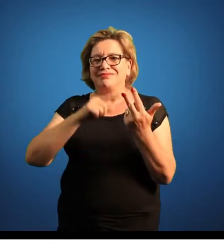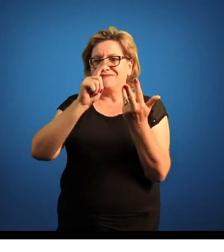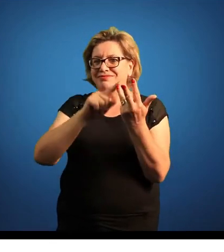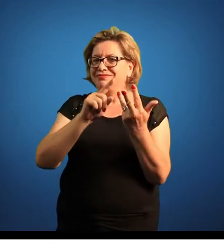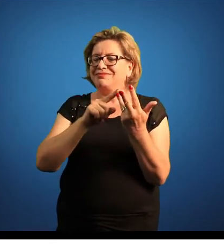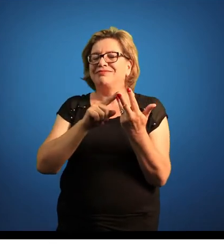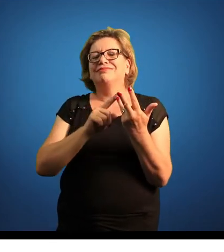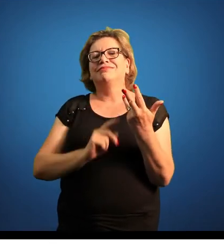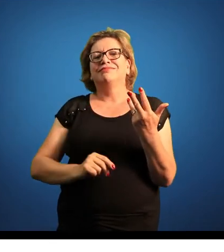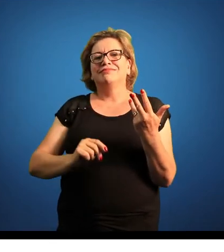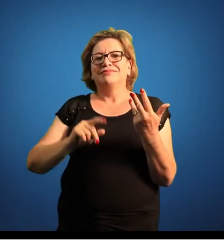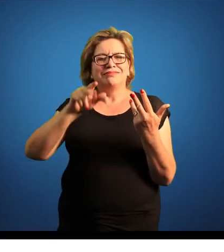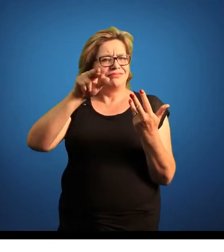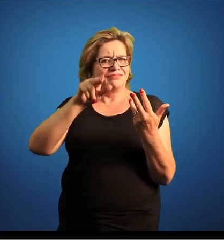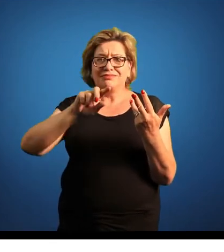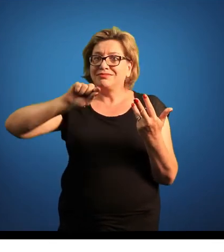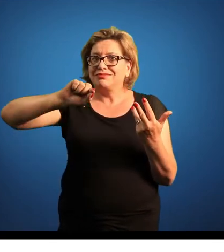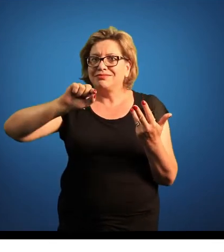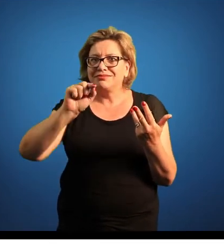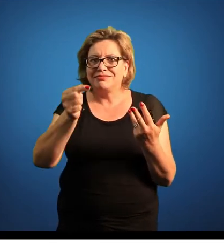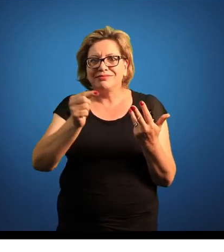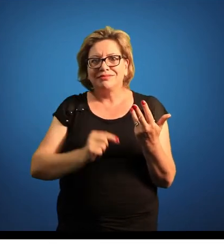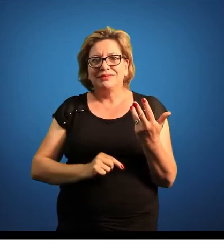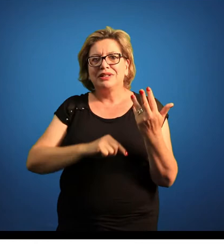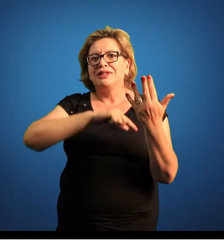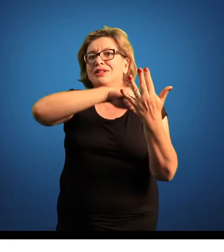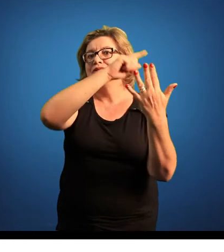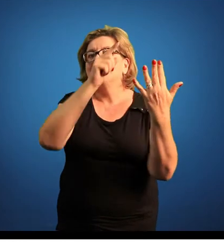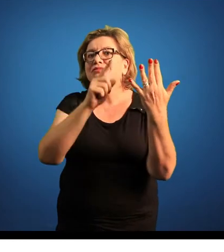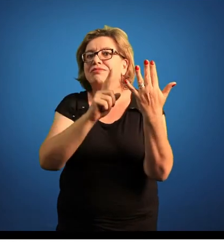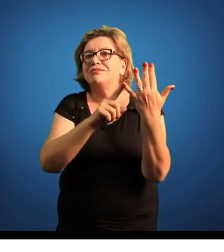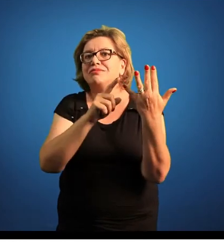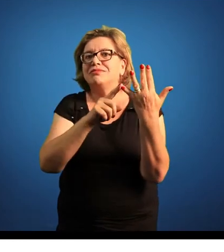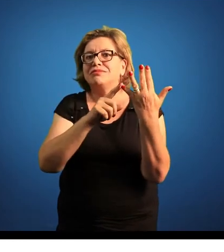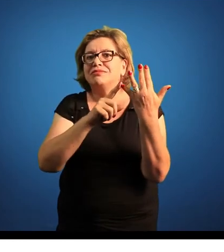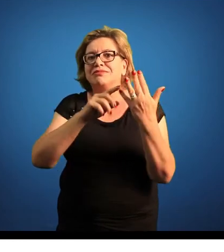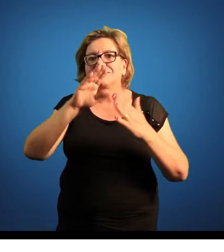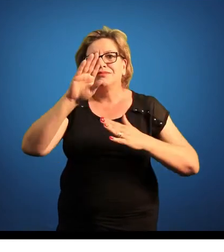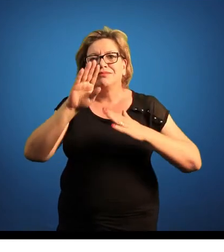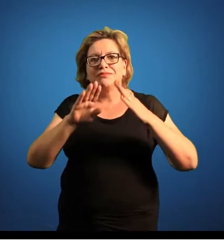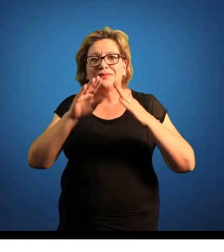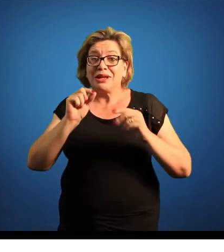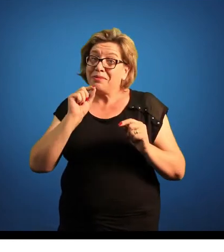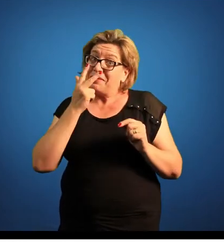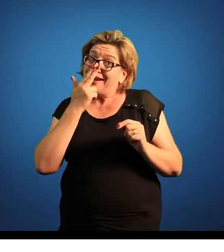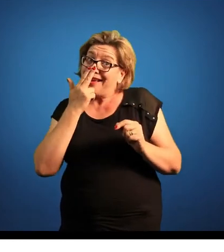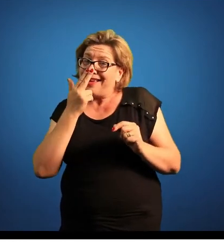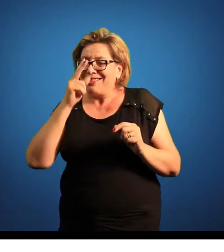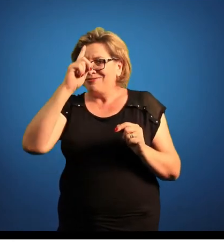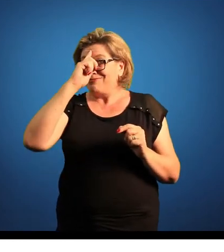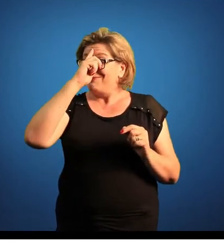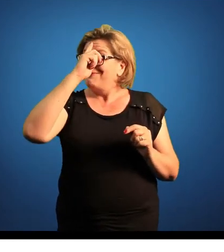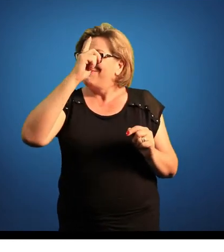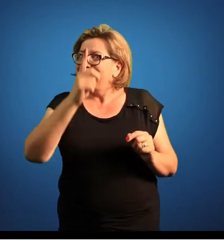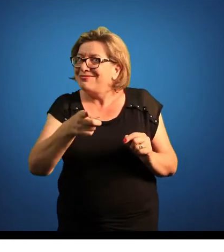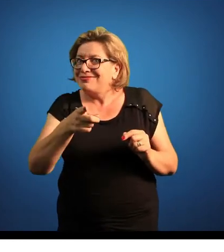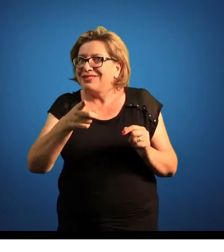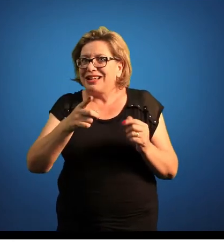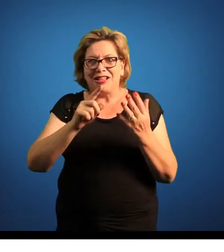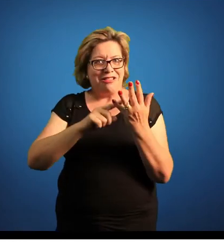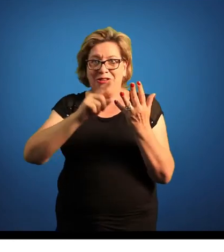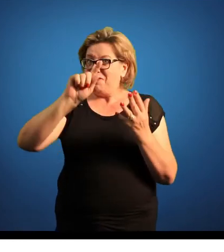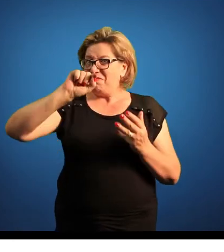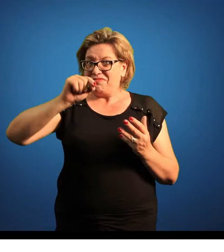O quarto funcionário, idem. E aí você chegou no quinto, que provavelmente deve ser quem manda lá no local. E ele não